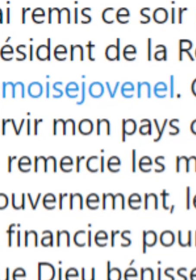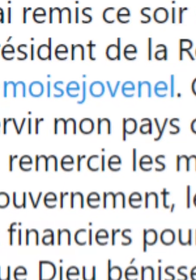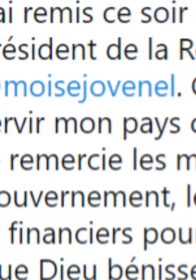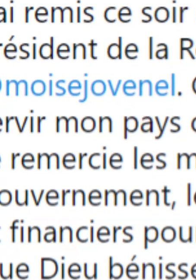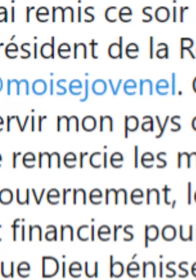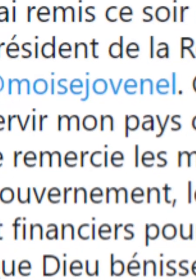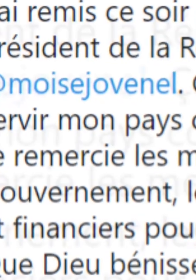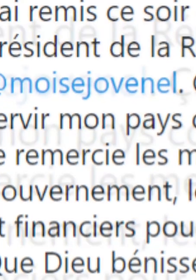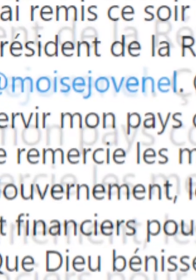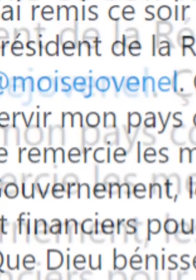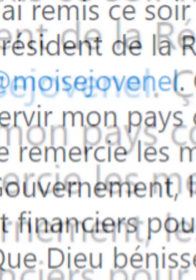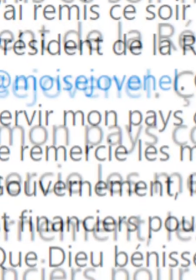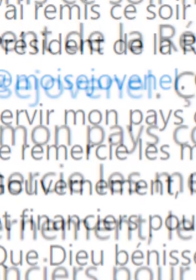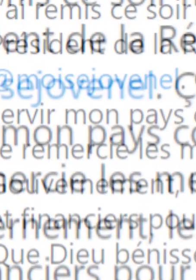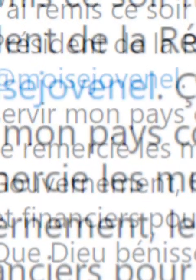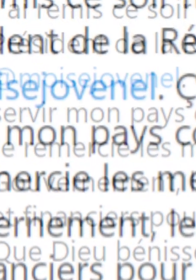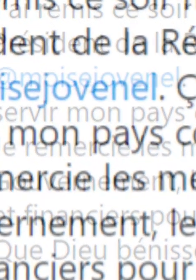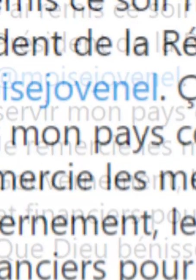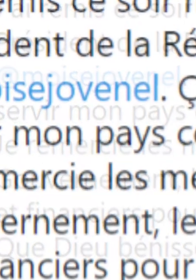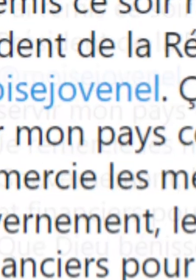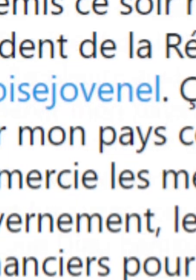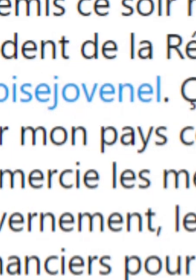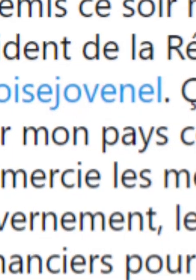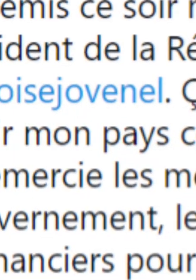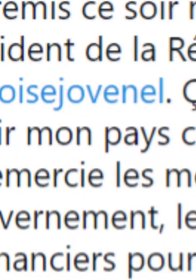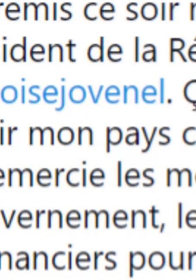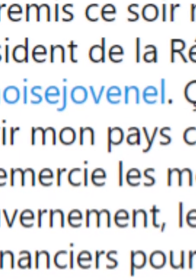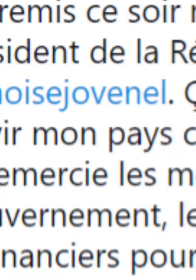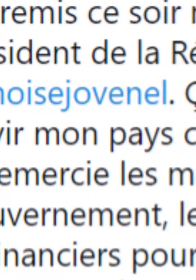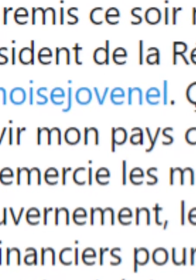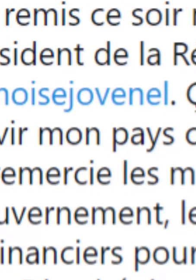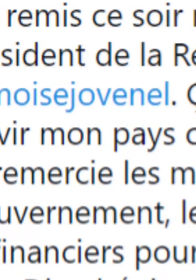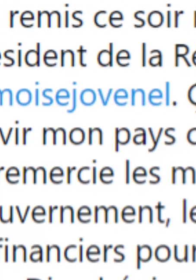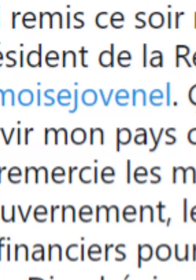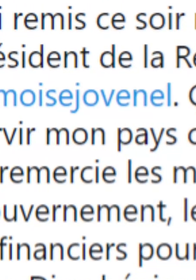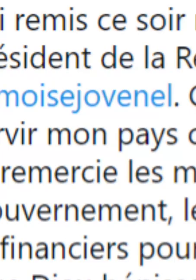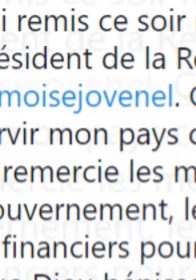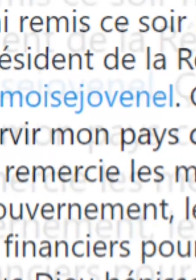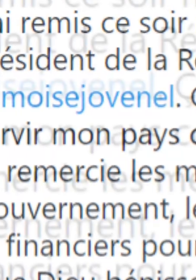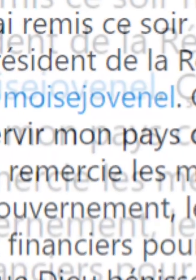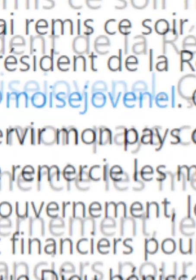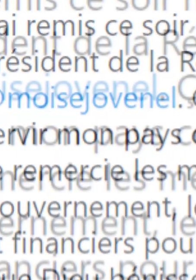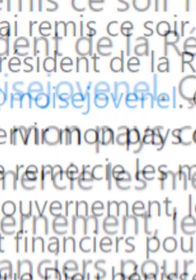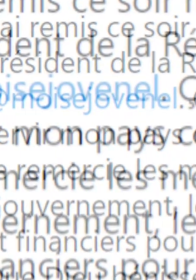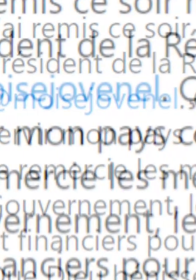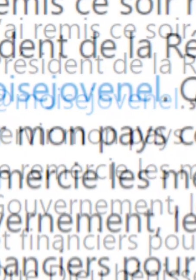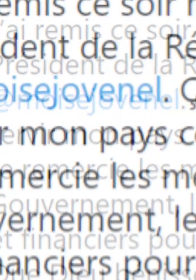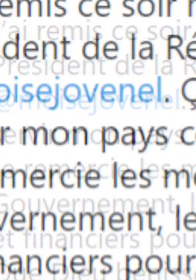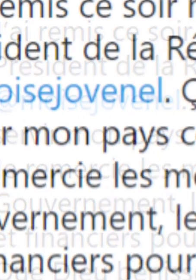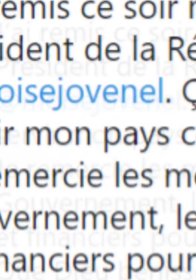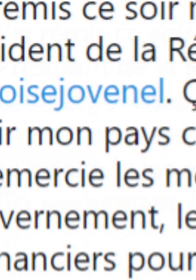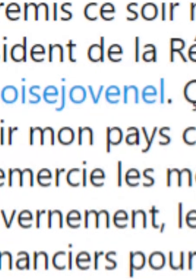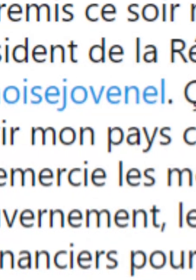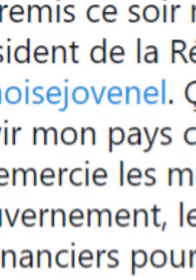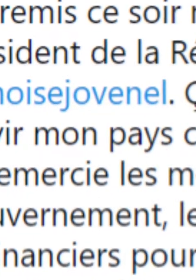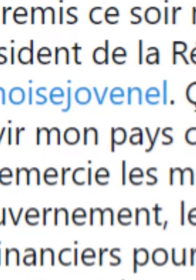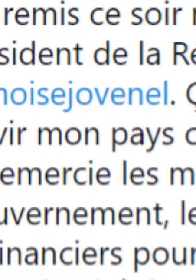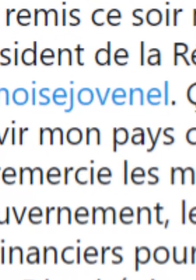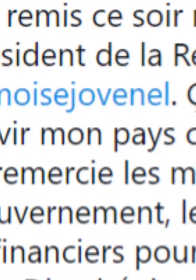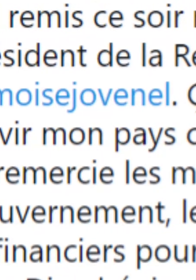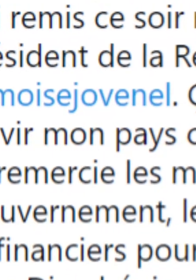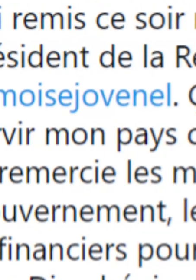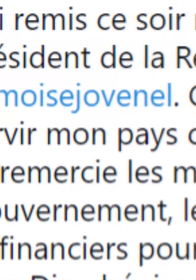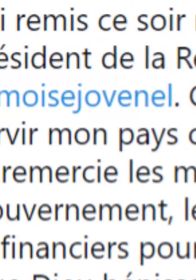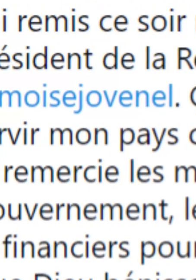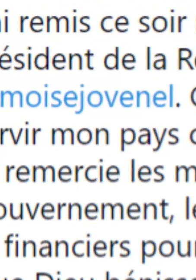nan entourage yo poukou prêt pour yo remettre et pour travailler avec sin grab dit comme ça. Est-ce que son bagay comme ça qui